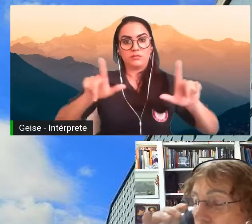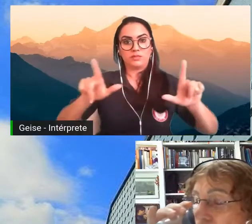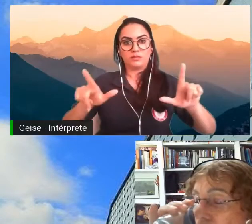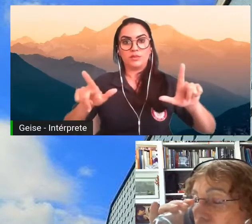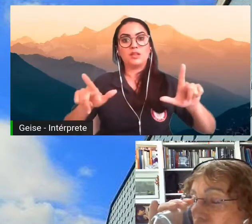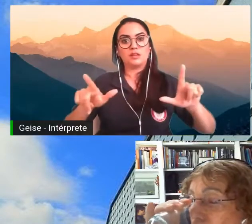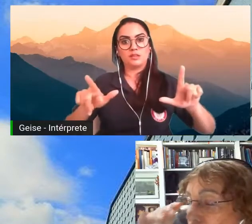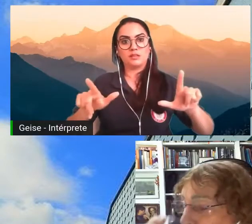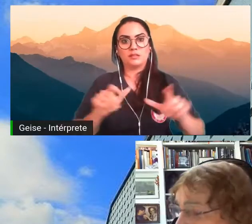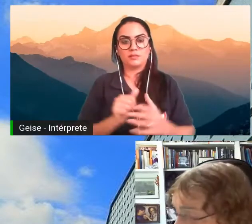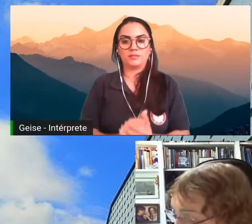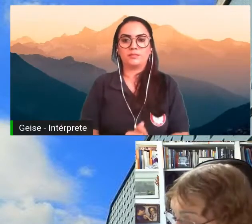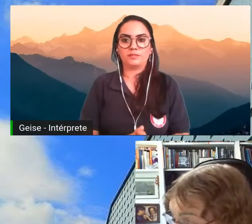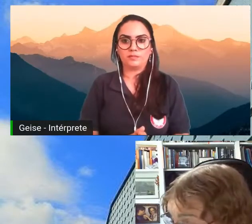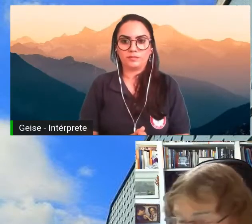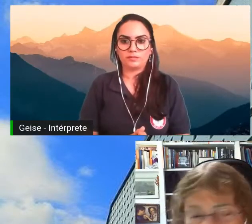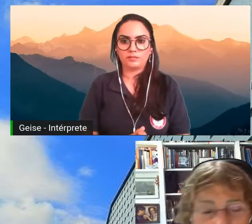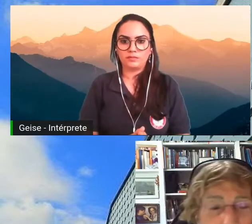diferentes.